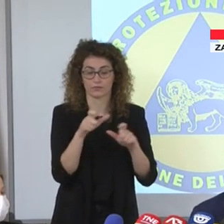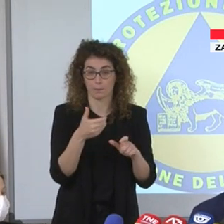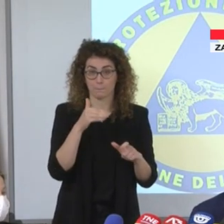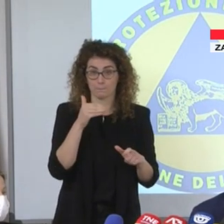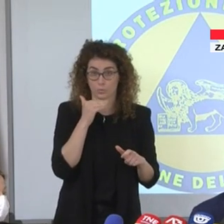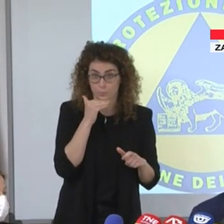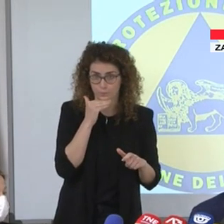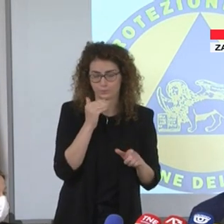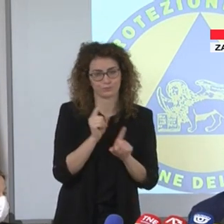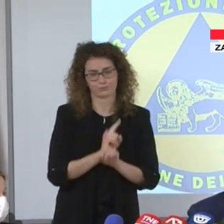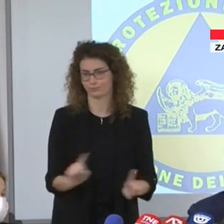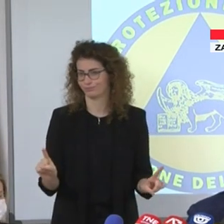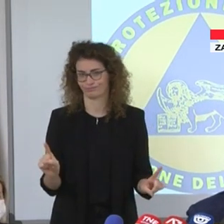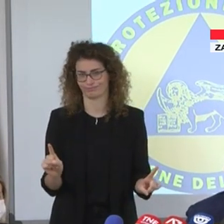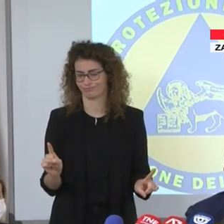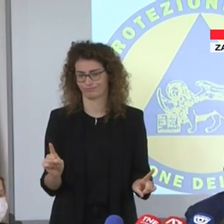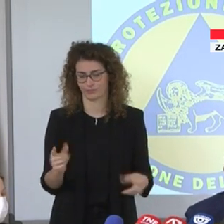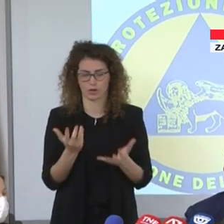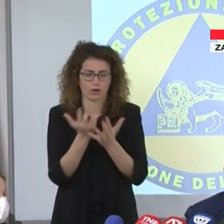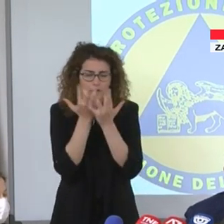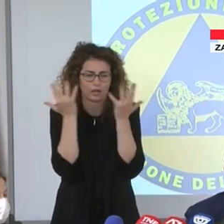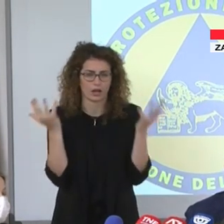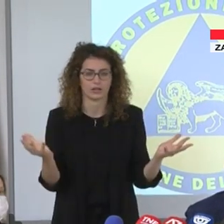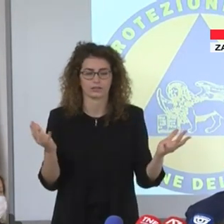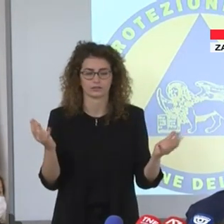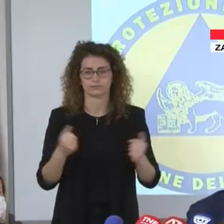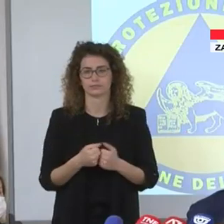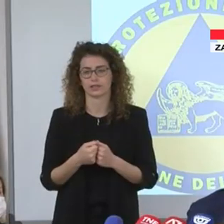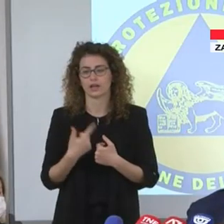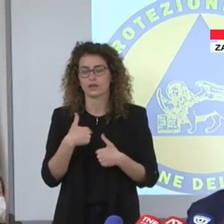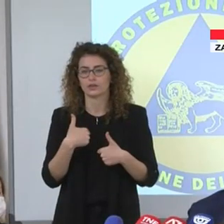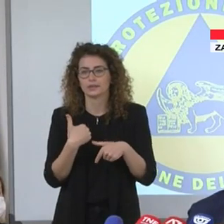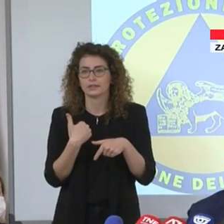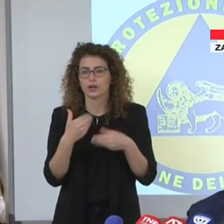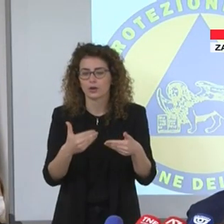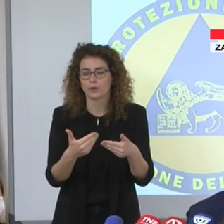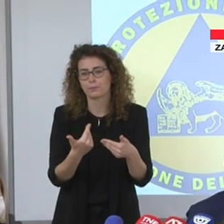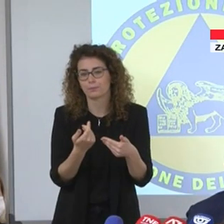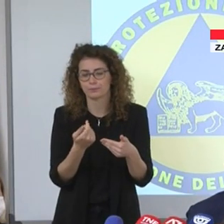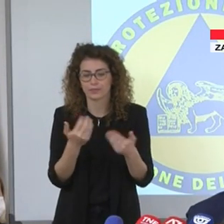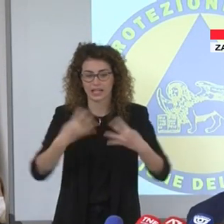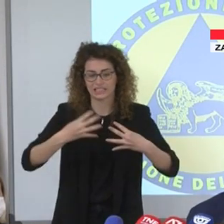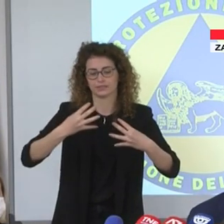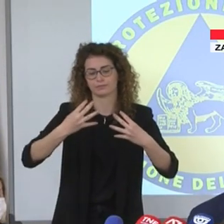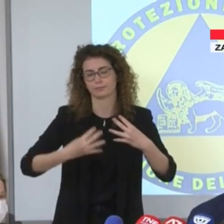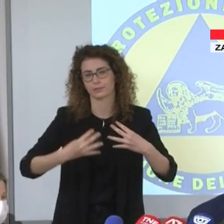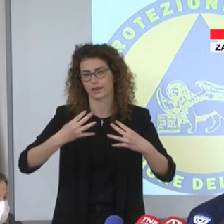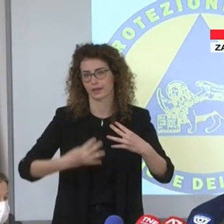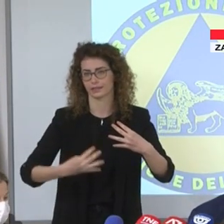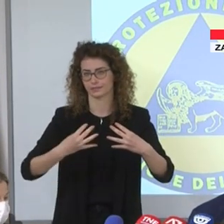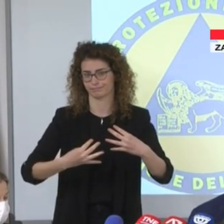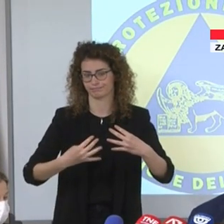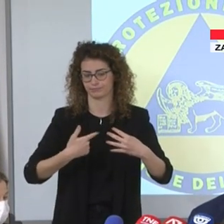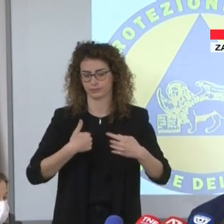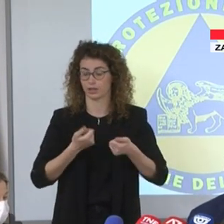No. Chiaro, no? Noi stiamo davanti a scartamento ridotto. Questo deve essere un